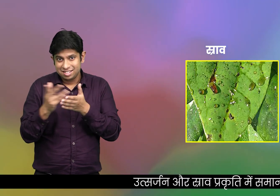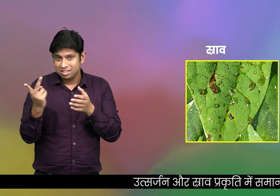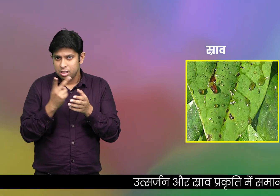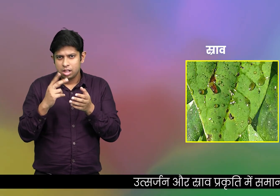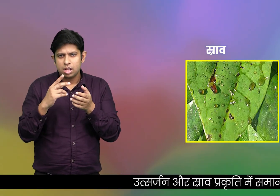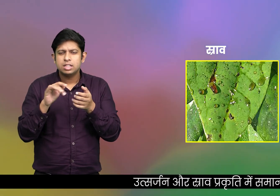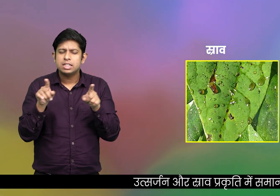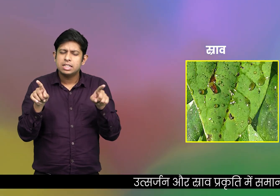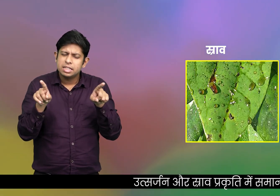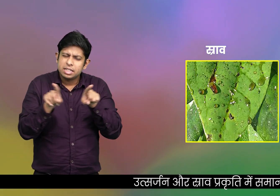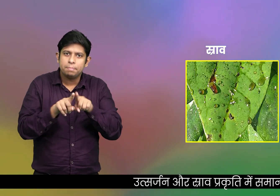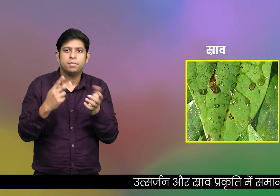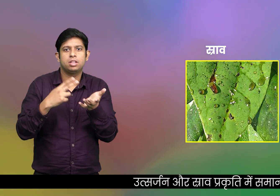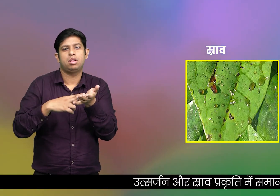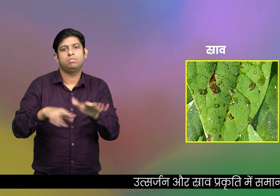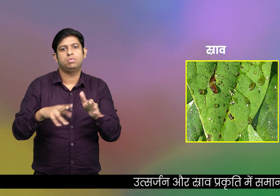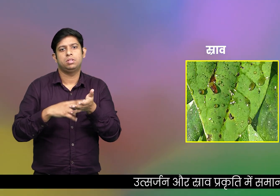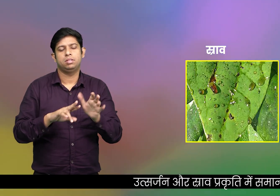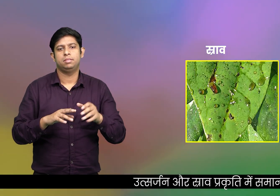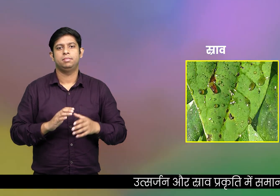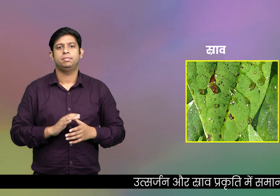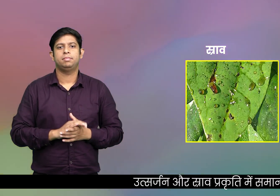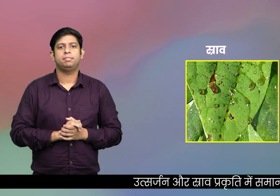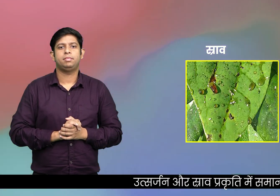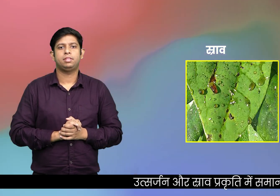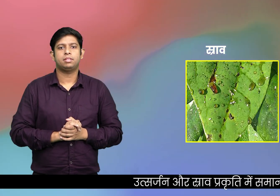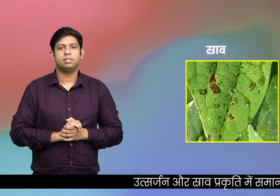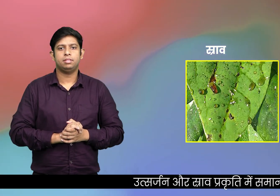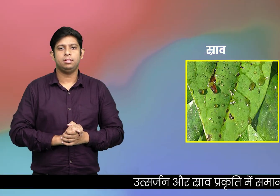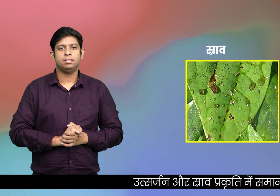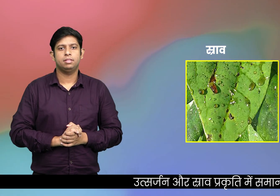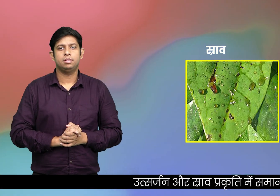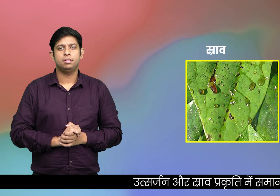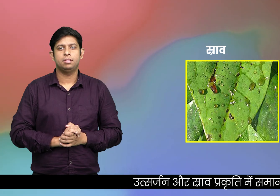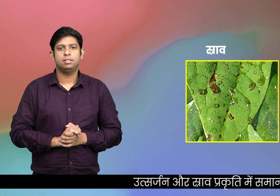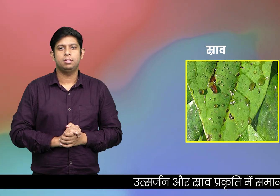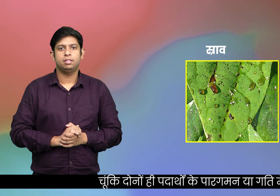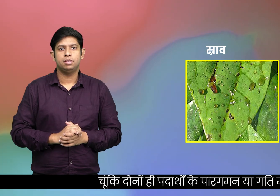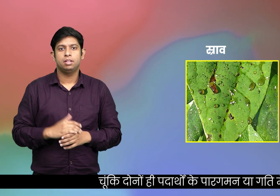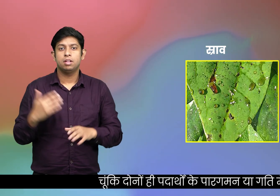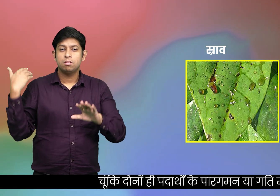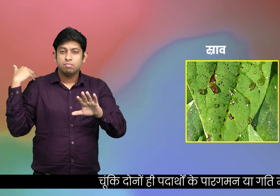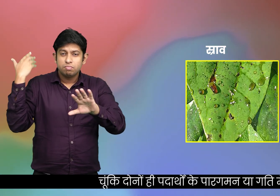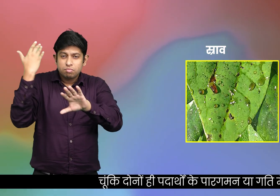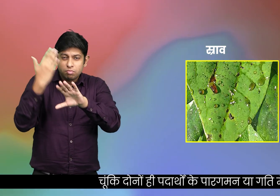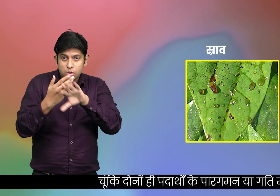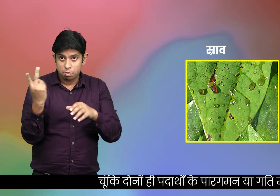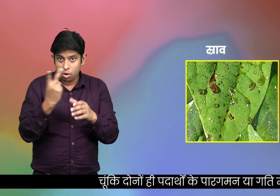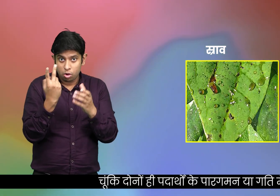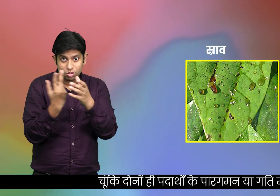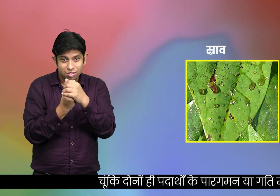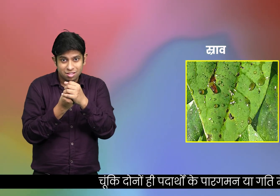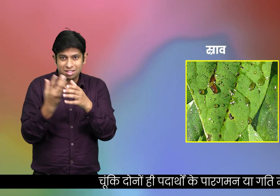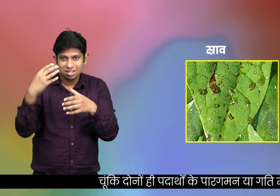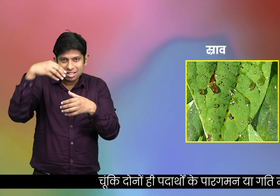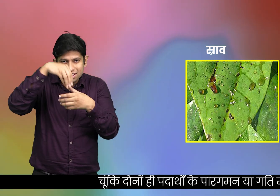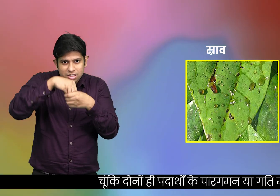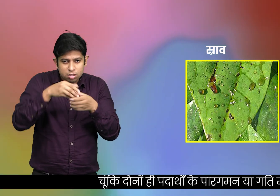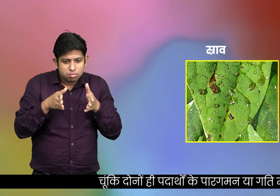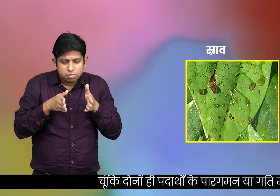उत्सर्जन और स्त्रव प्रकृति में समान है, चूंकि दोनों की पदार्थ के परागमन